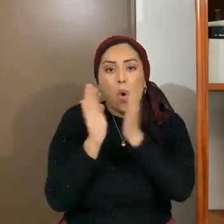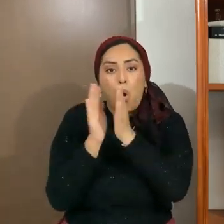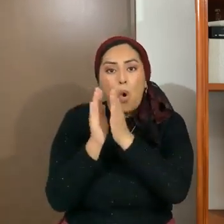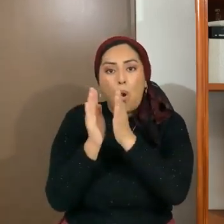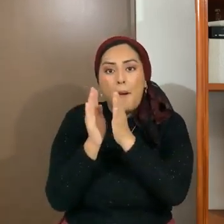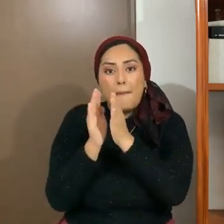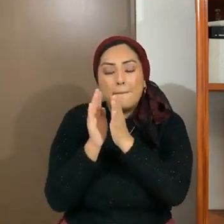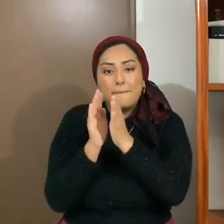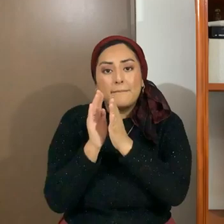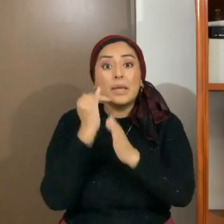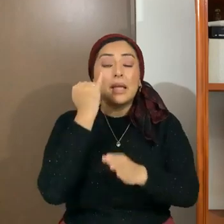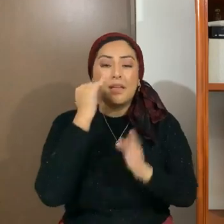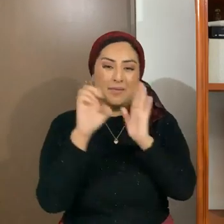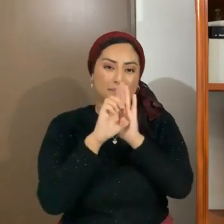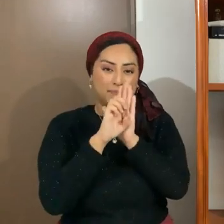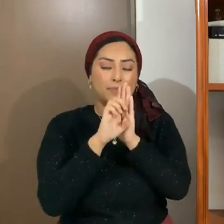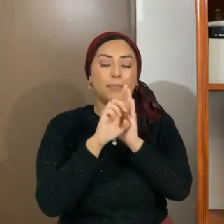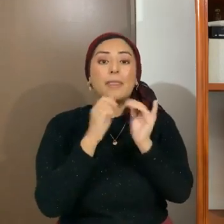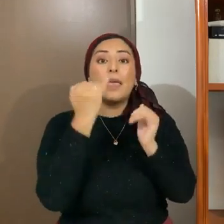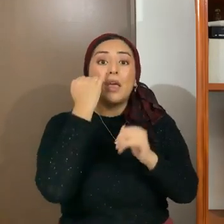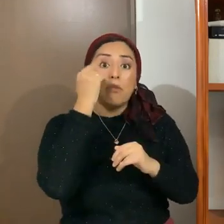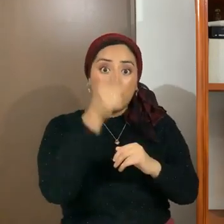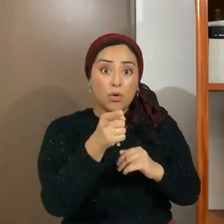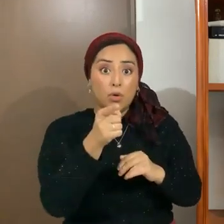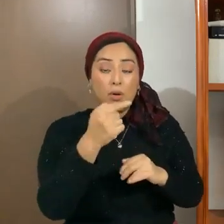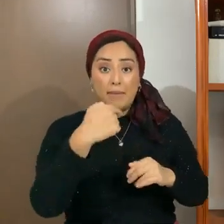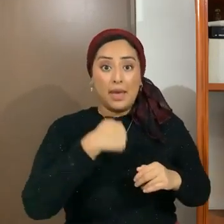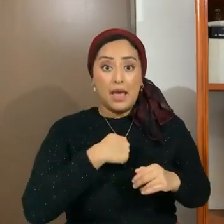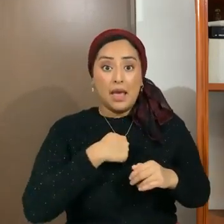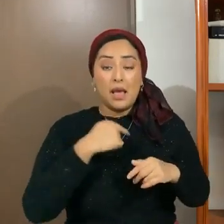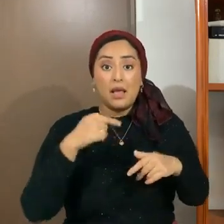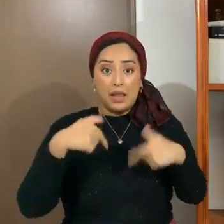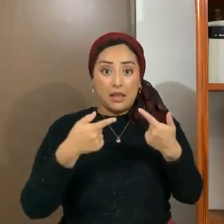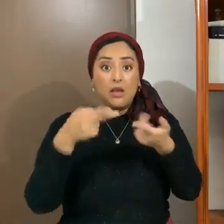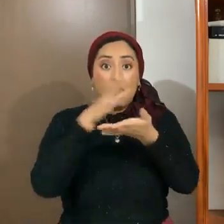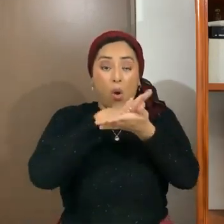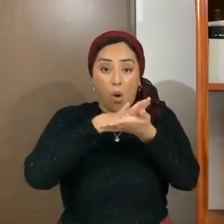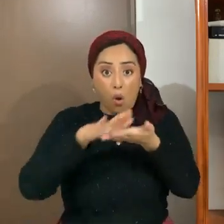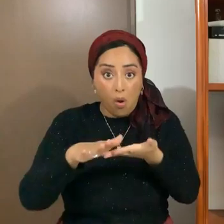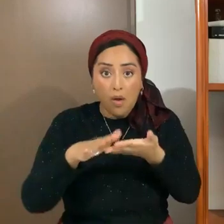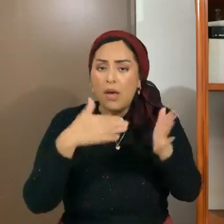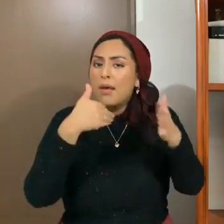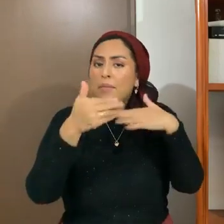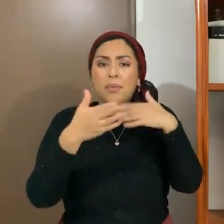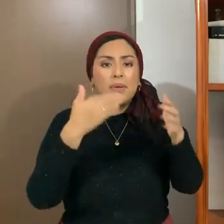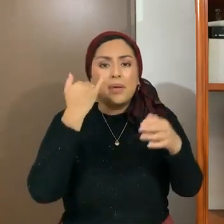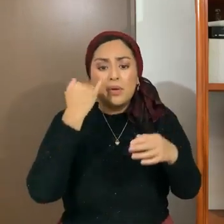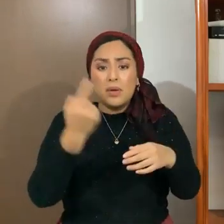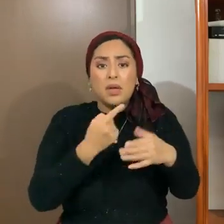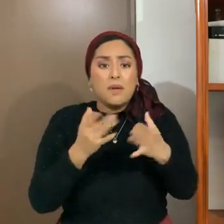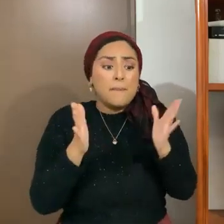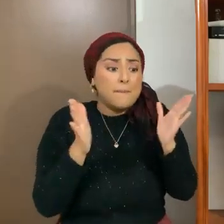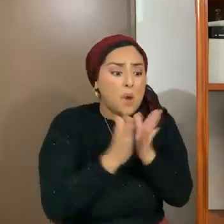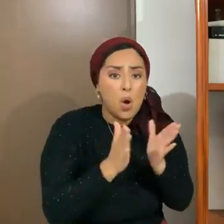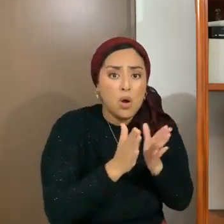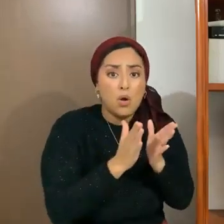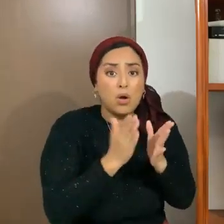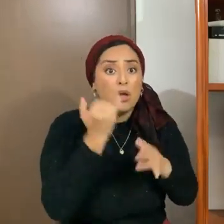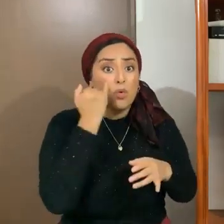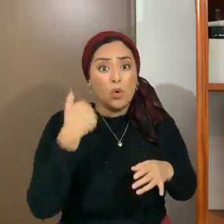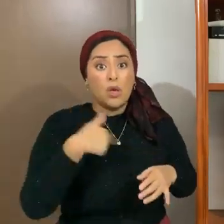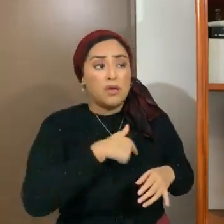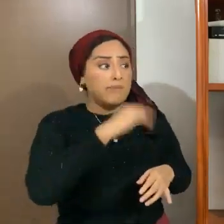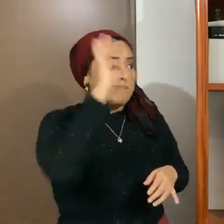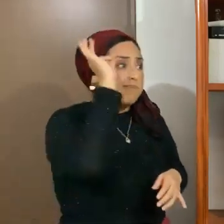ser pequeño para cumplir la encomienda que Yahweh nos da. Amén. El ejemplo está en Moisés, el ejemplo está en Jeremías. Ellos dos eran